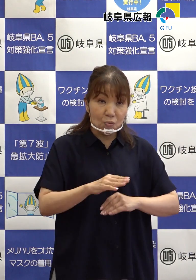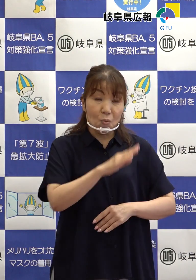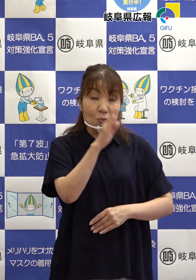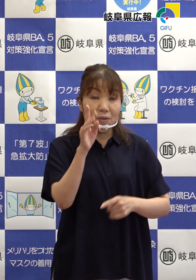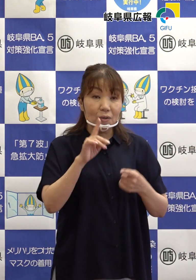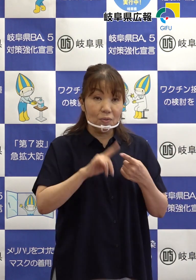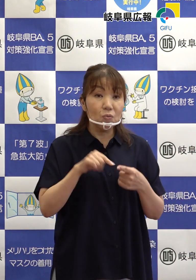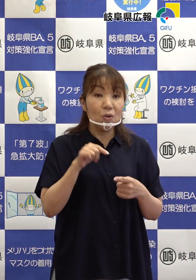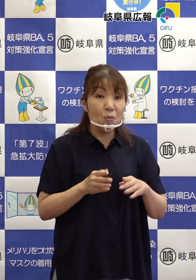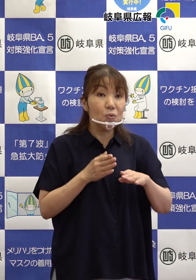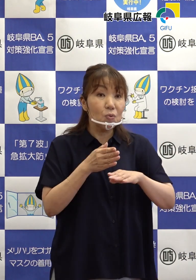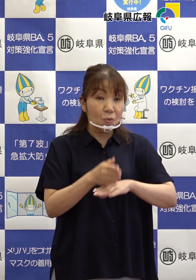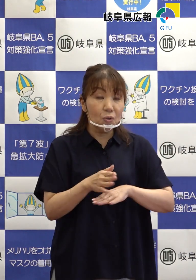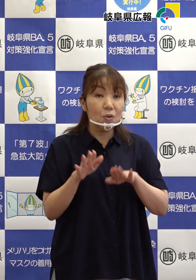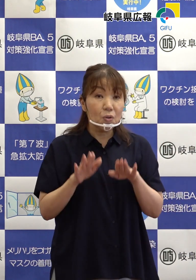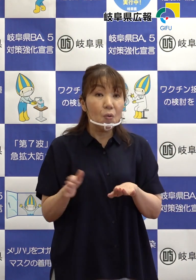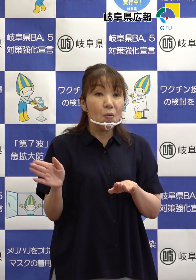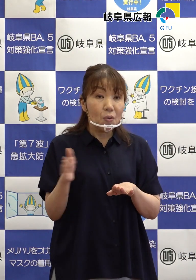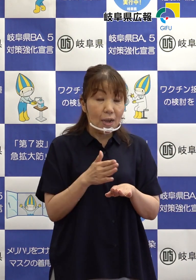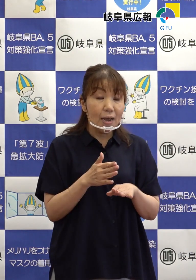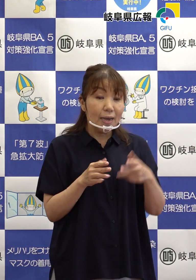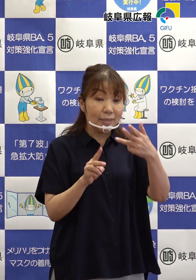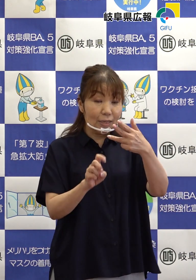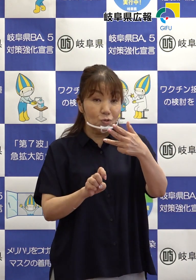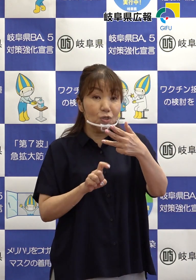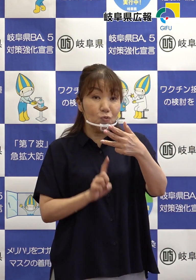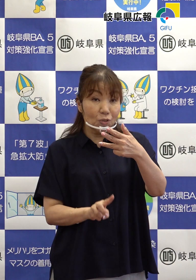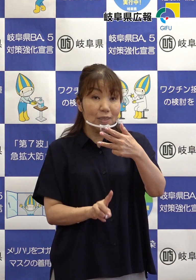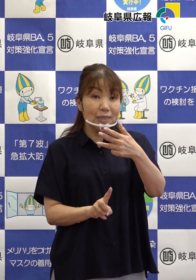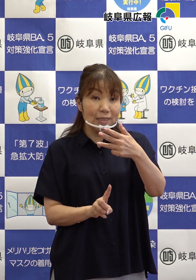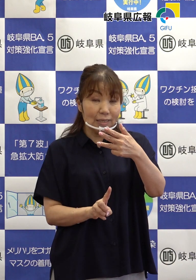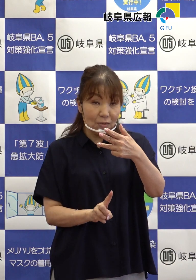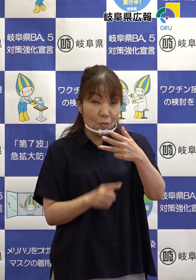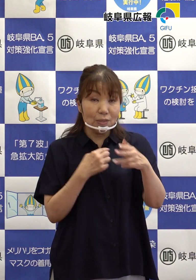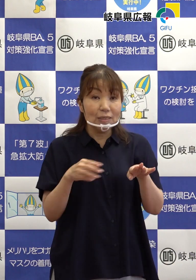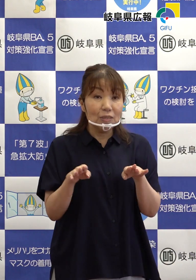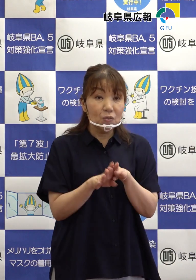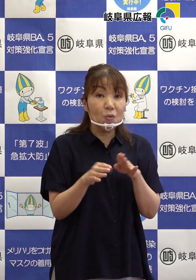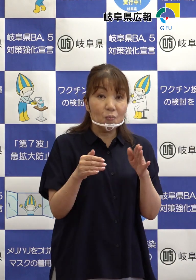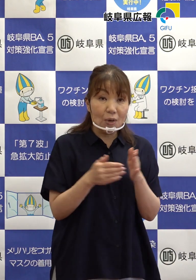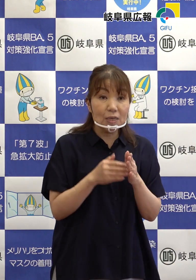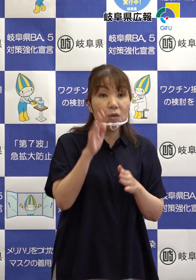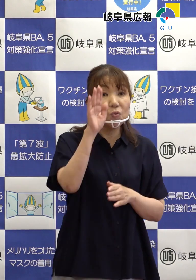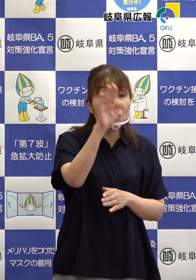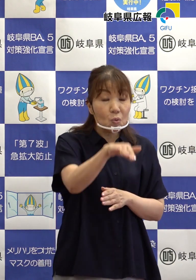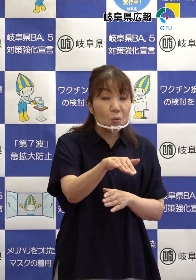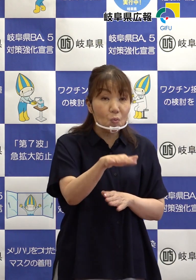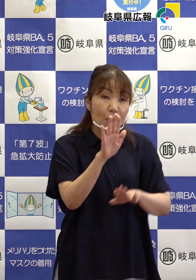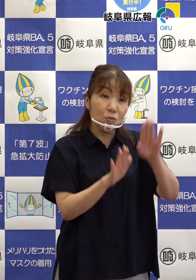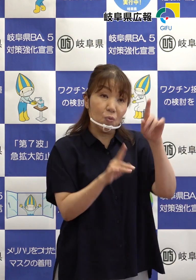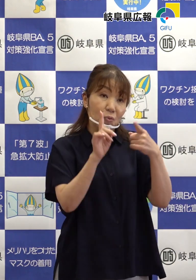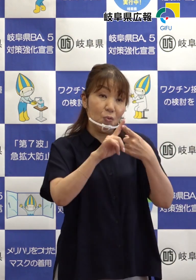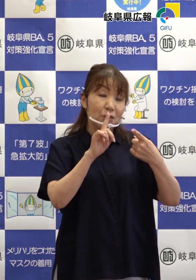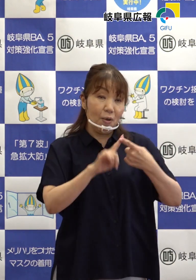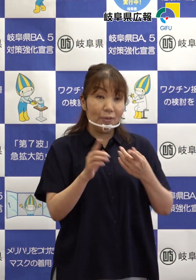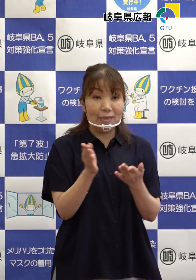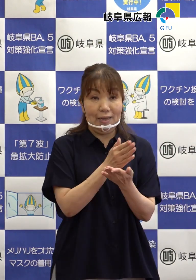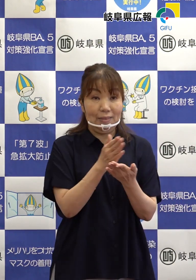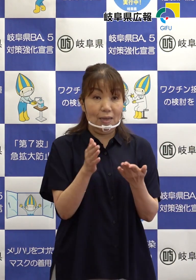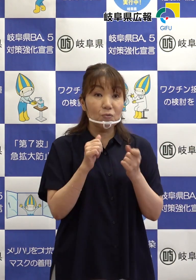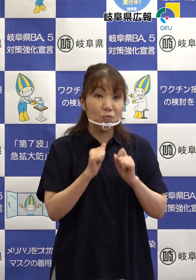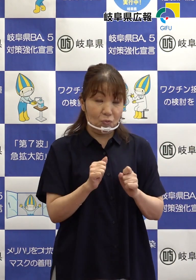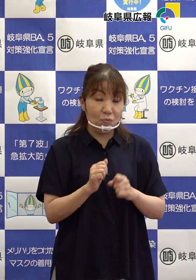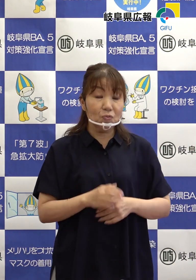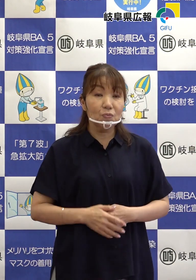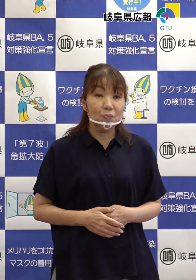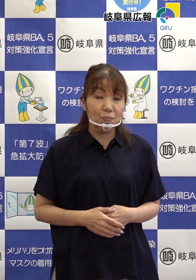で本日から8月21日日曜日までというそのままた状況を見て判断しようということでござい